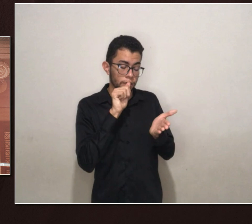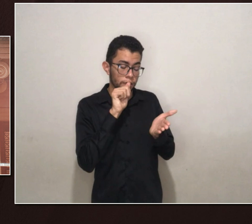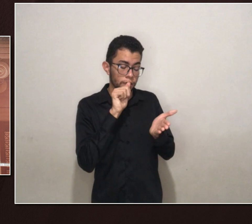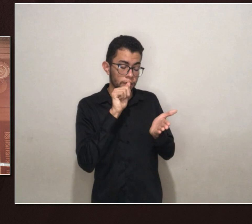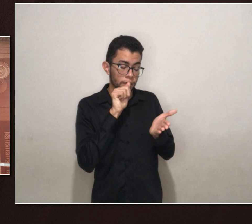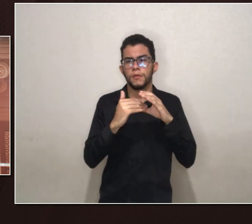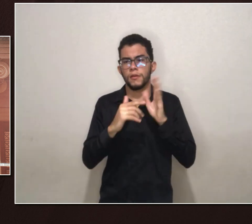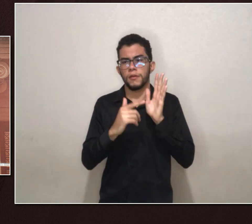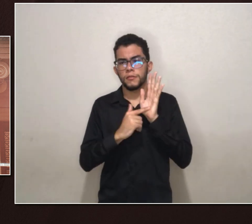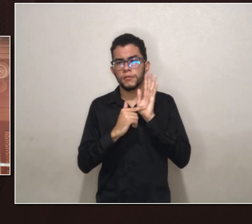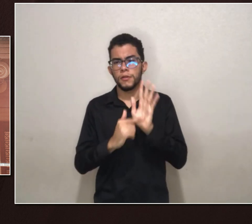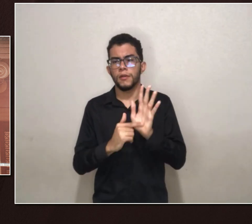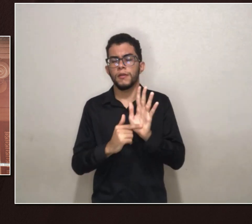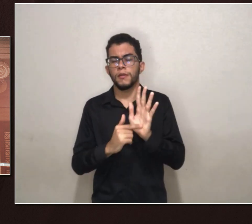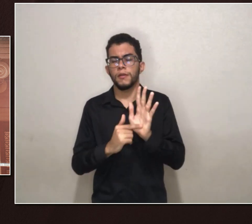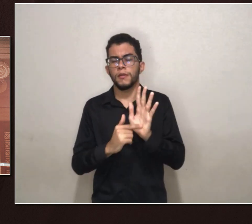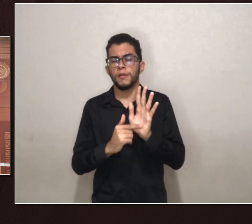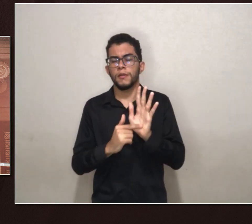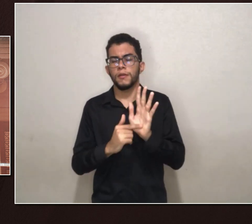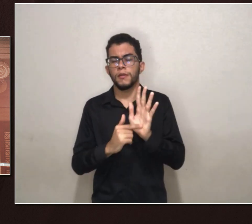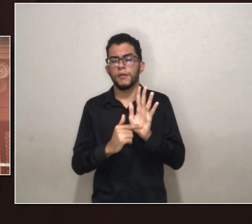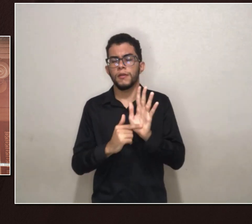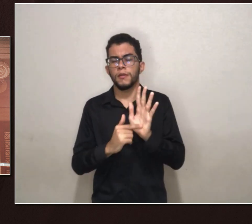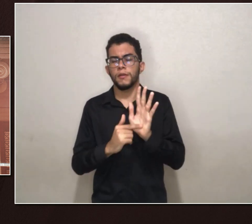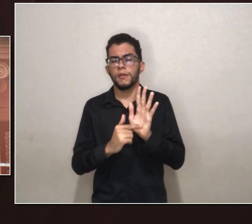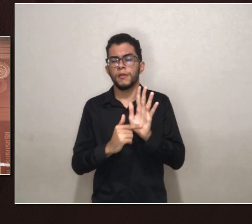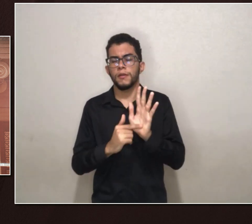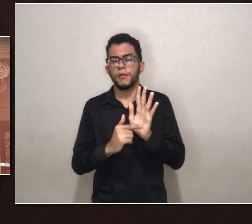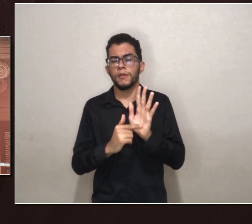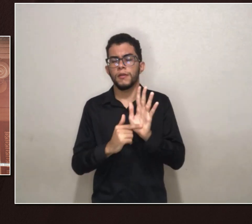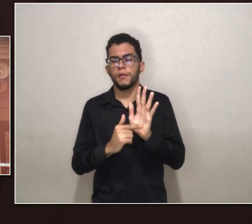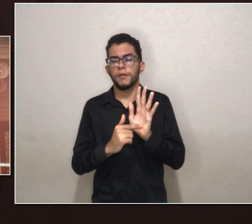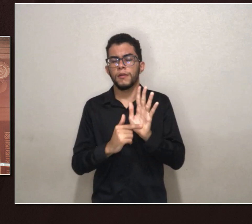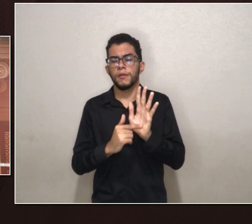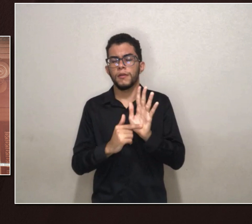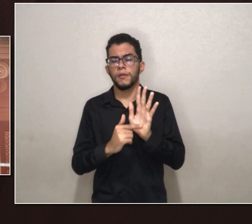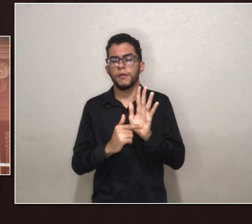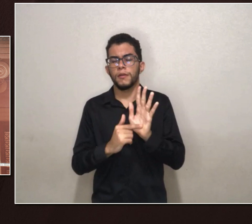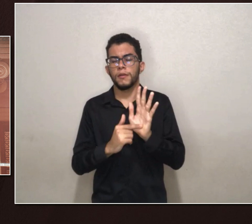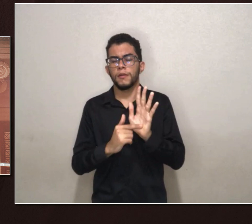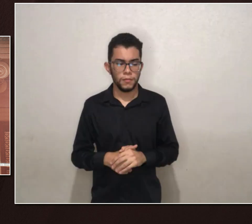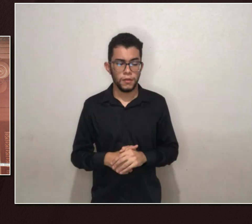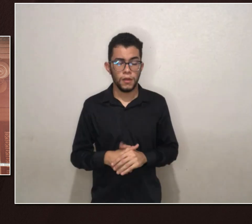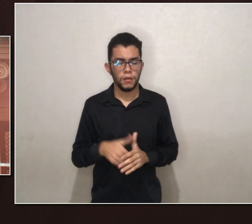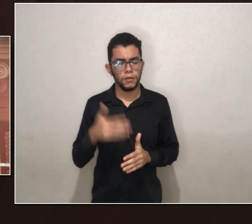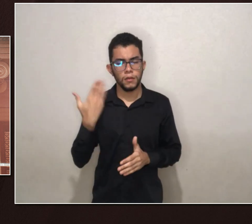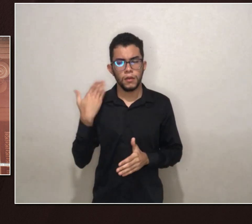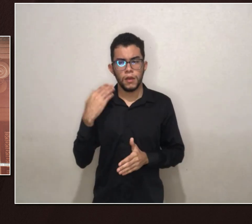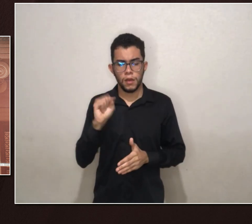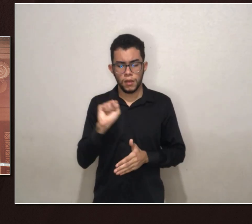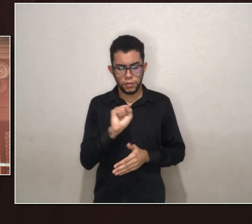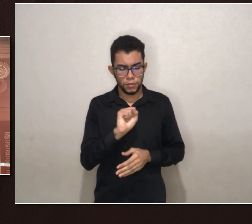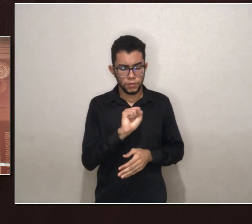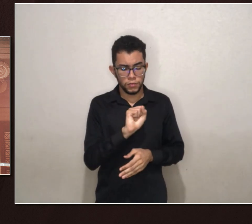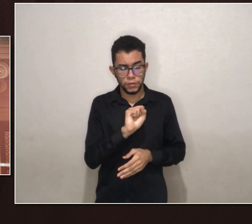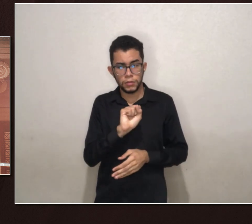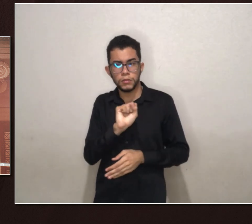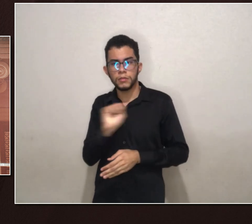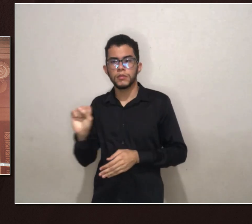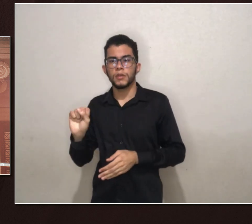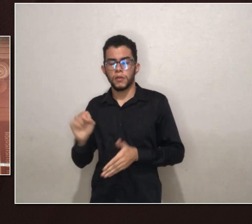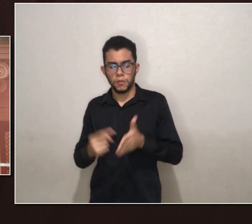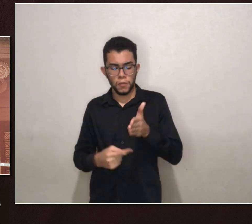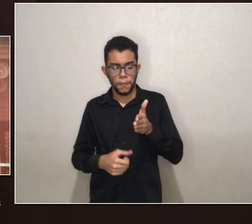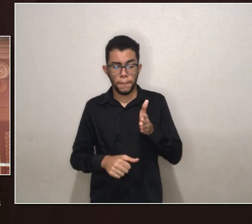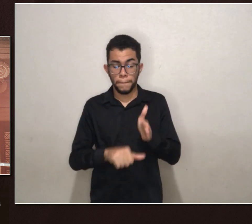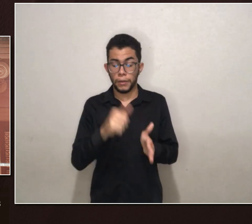século, tá? Primeiro século. Muito bem, no capítulo 2, versículo 1 diz: ao anjo da igreja em Éfeso escreve.